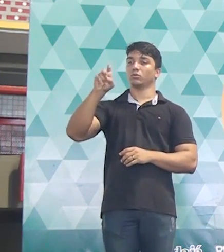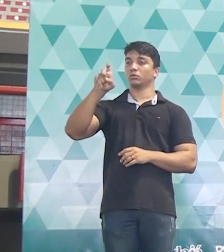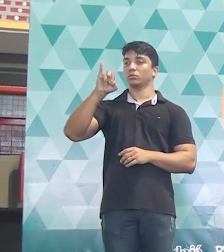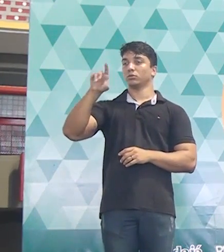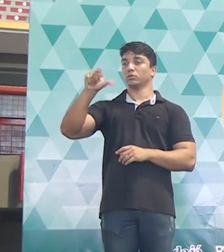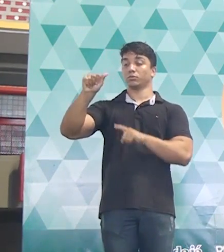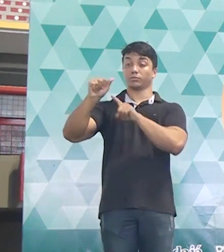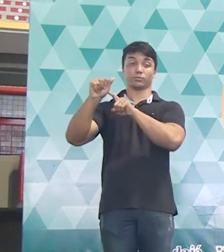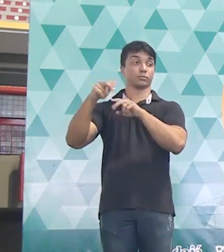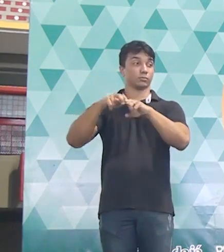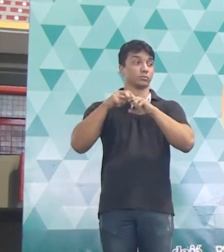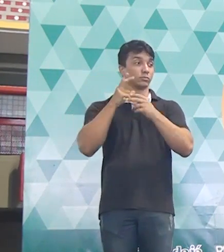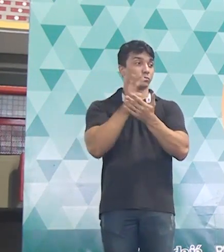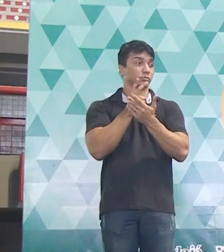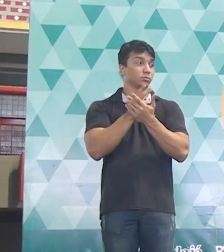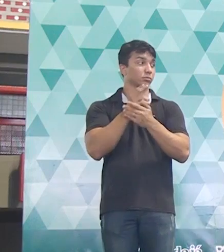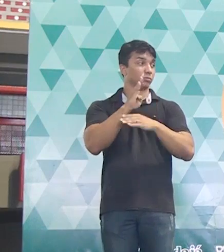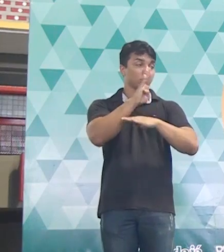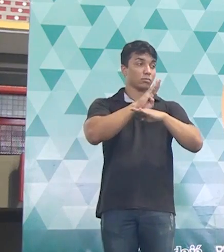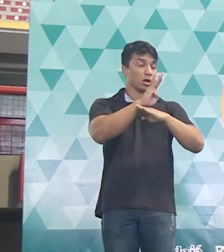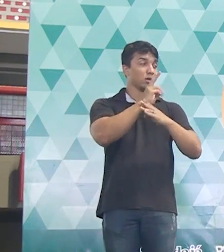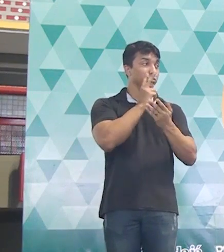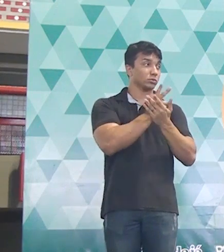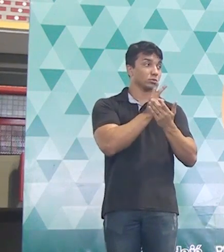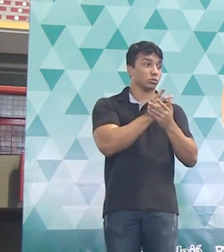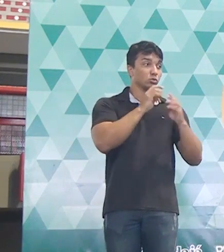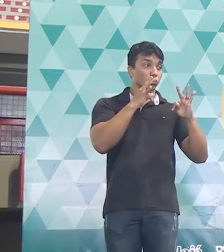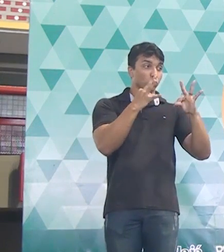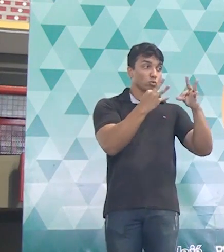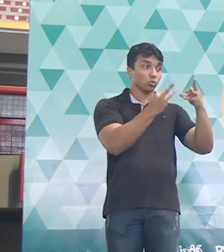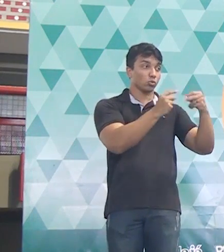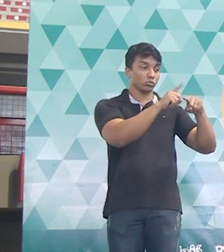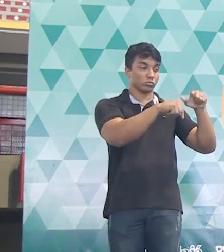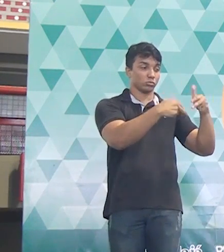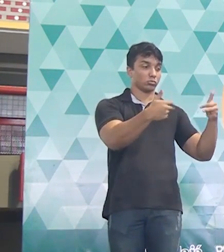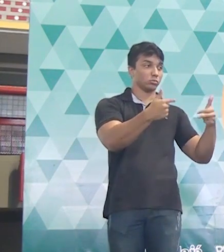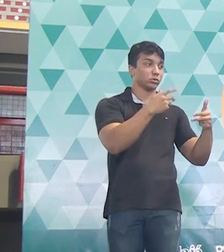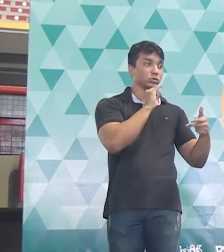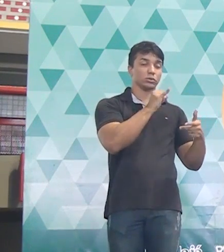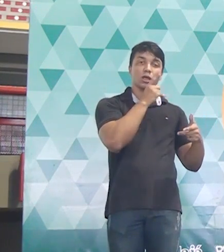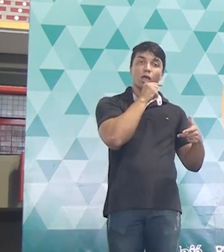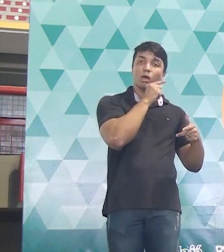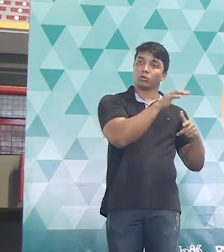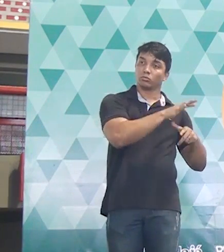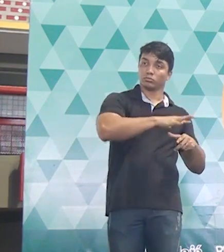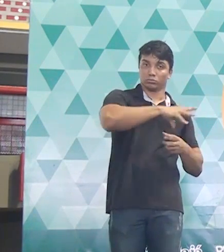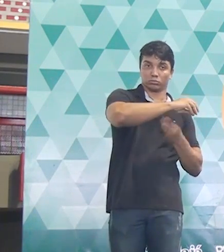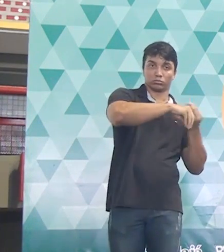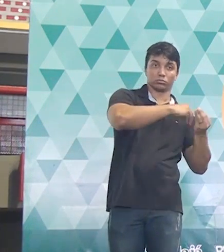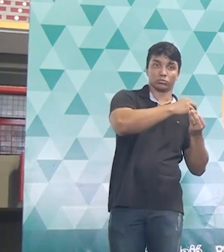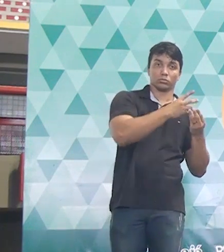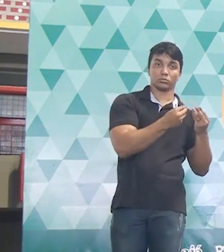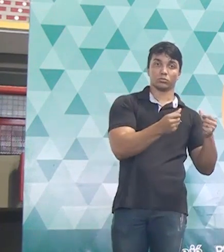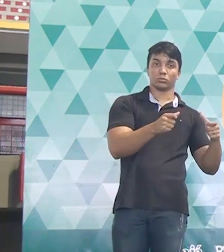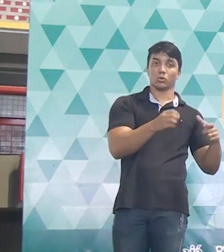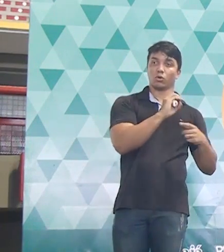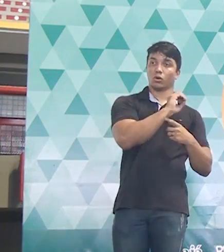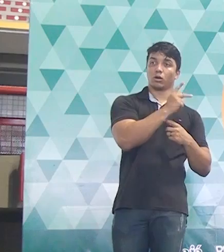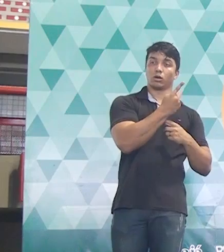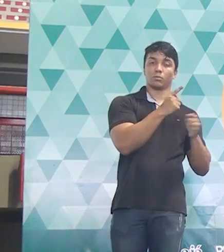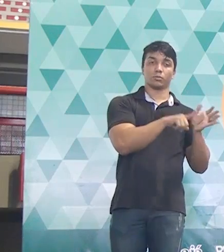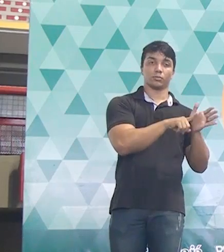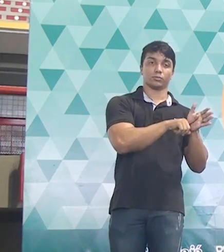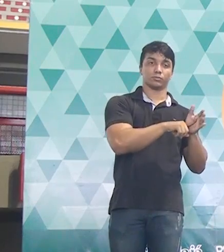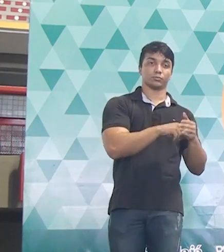se definir uma base como sendo toda substância que, colocada em água, libera OH-.